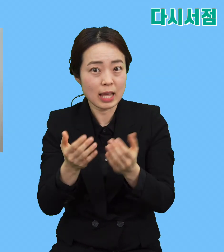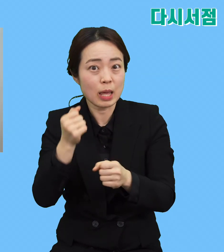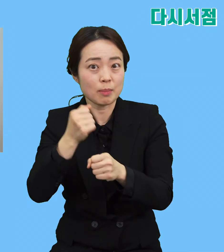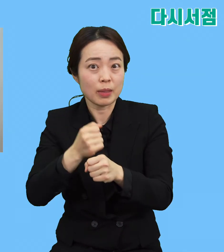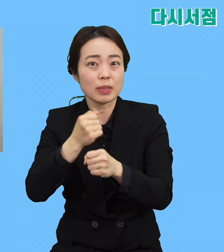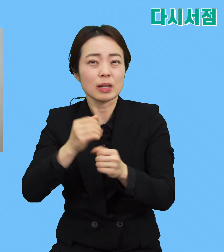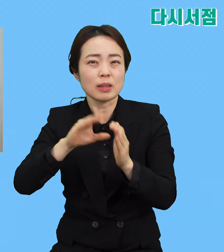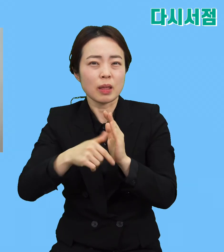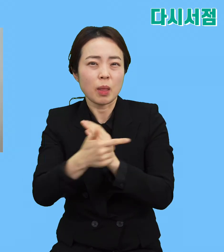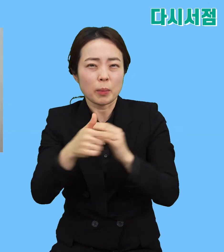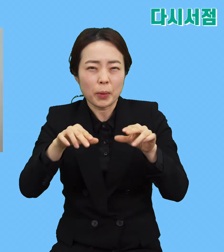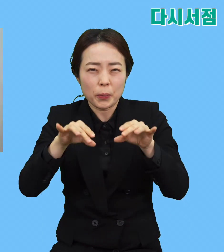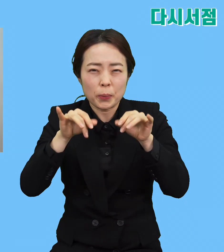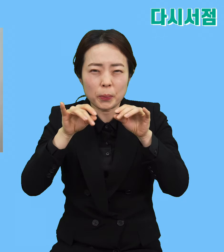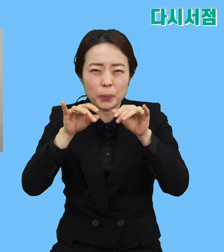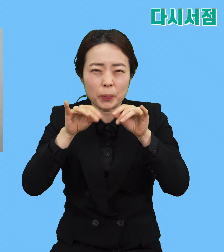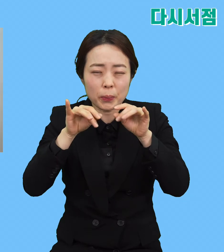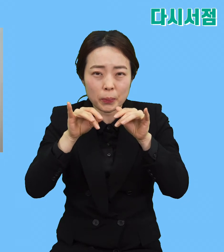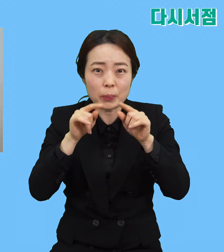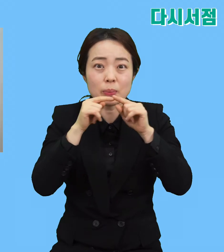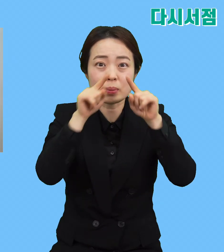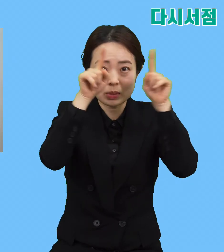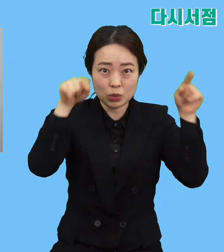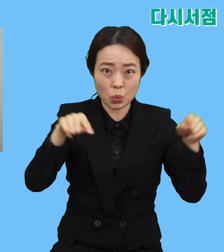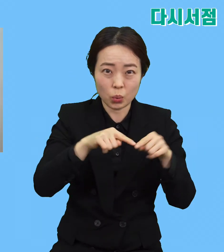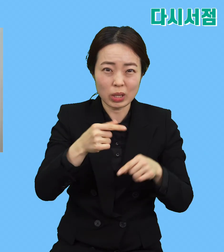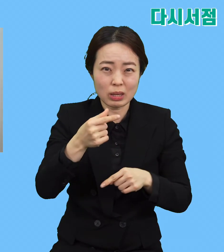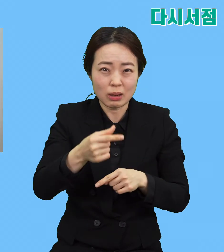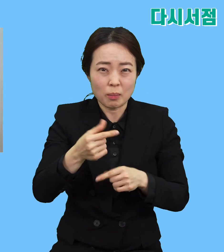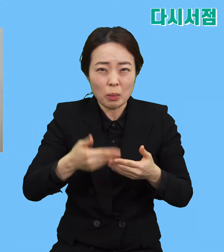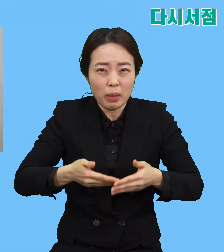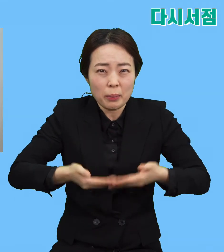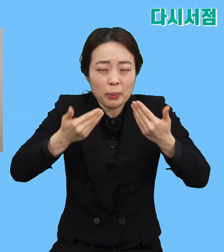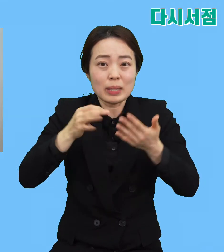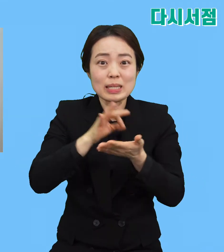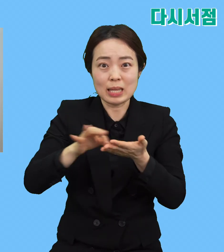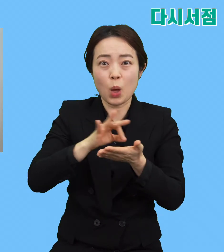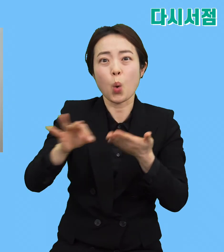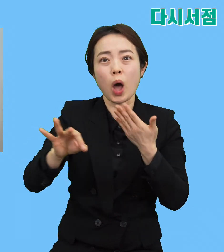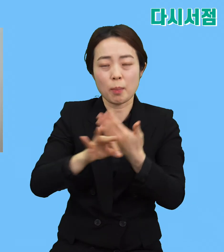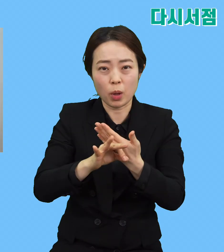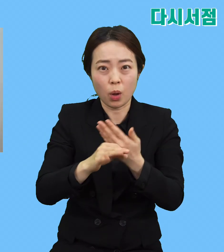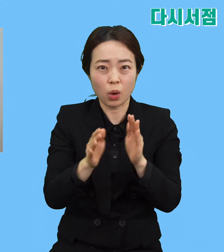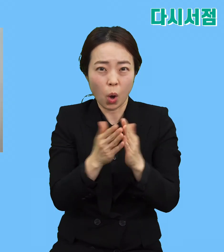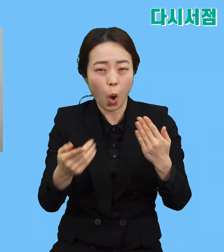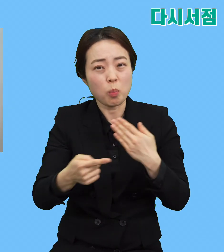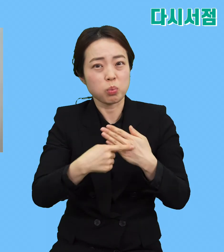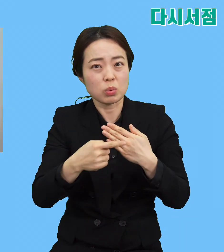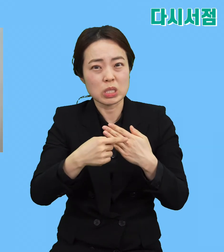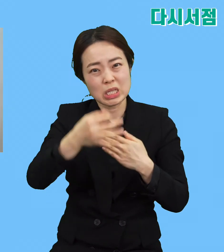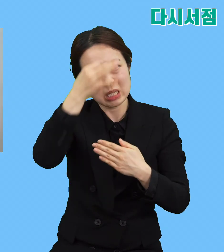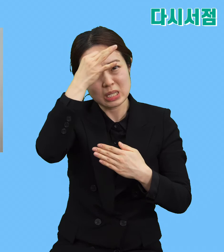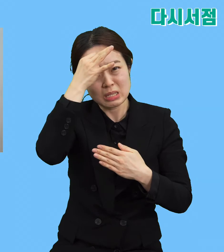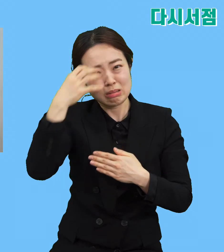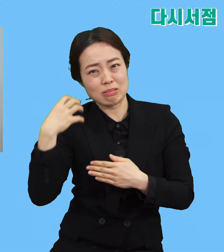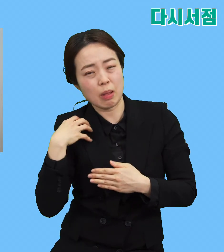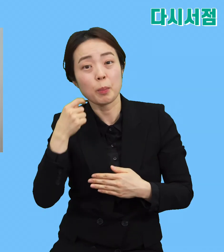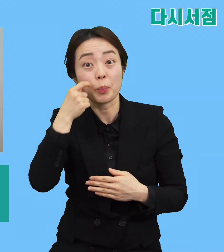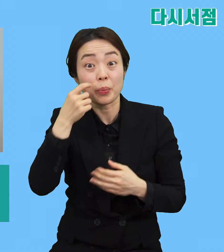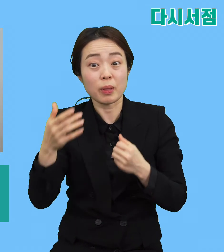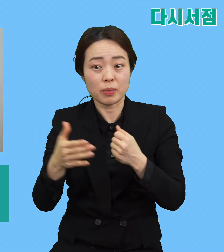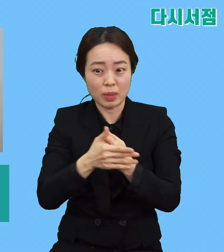오조지를 사용한다거나 그람수가 적은 종이를 사용하게 되면은 책 표지의 기능이 제대로 될 수가